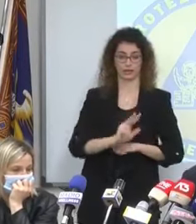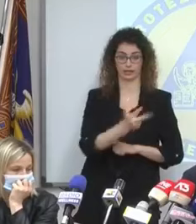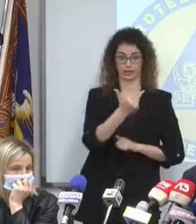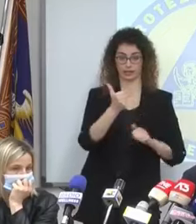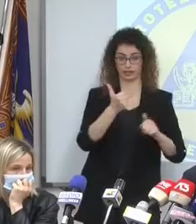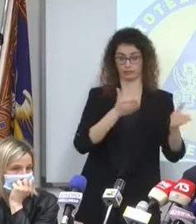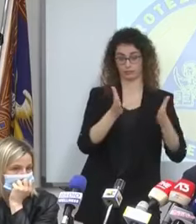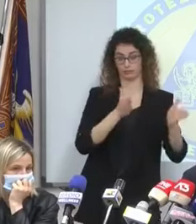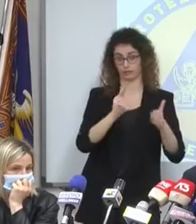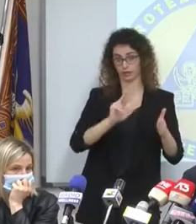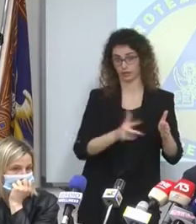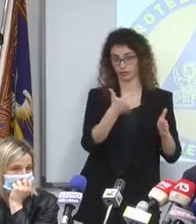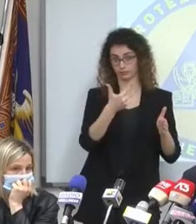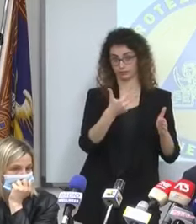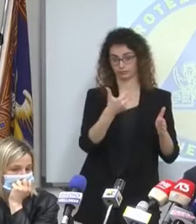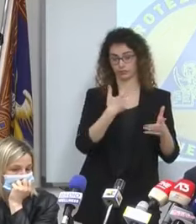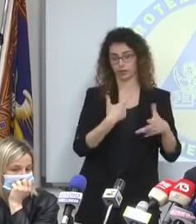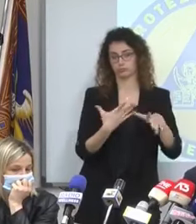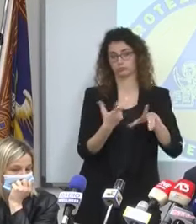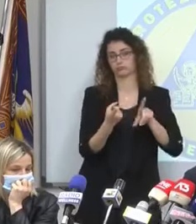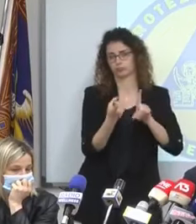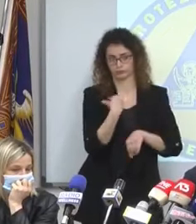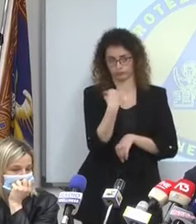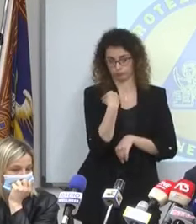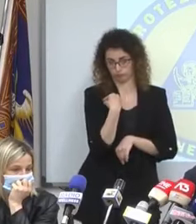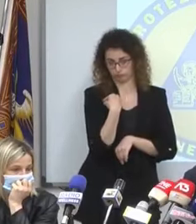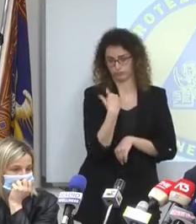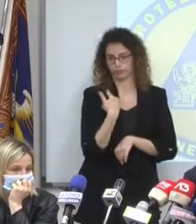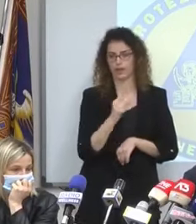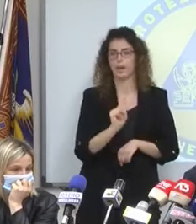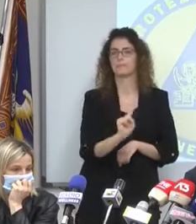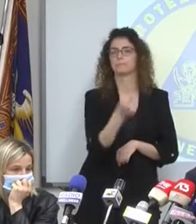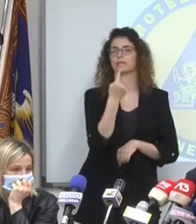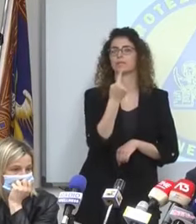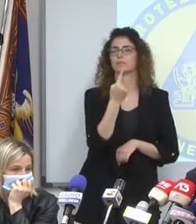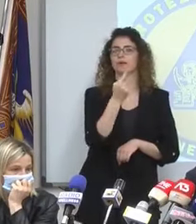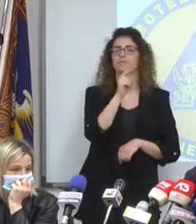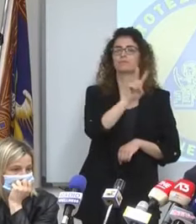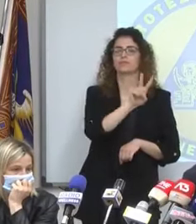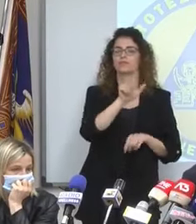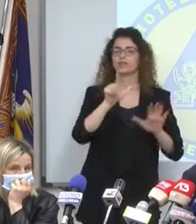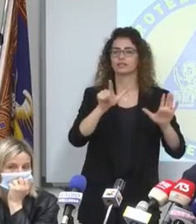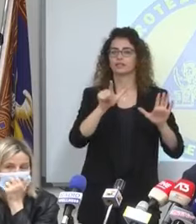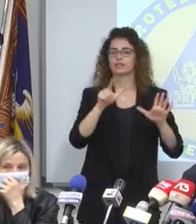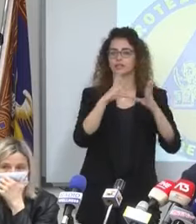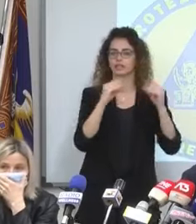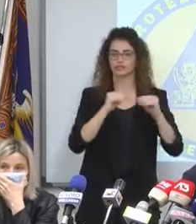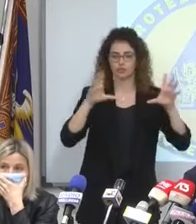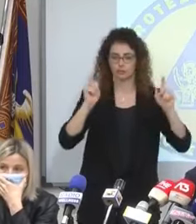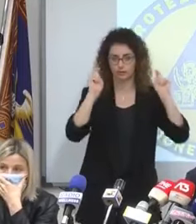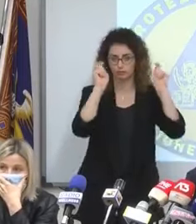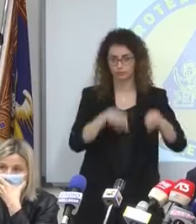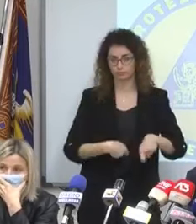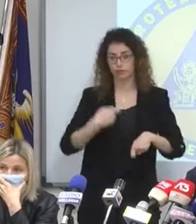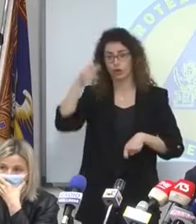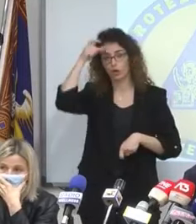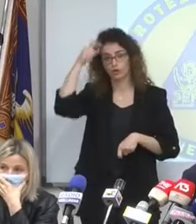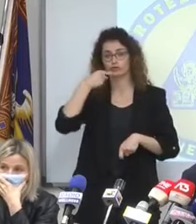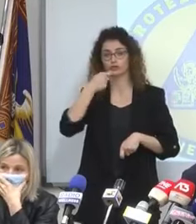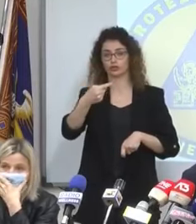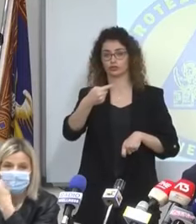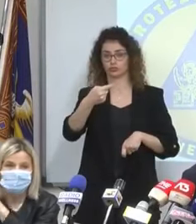vaccinali, ne approfitto di questa domanda per ricordare. La prima, 27 dicembre, si inizia, il governo dà